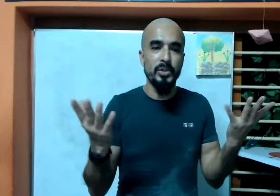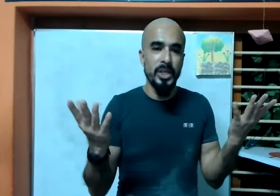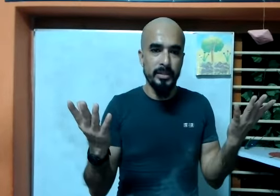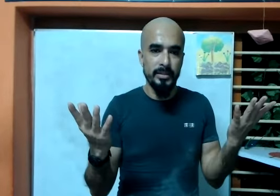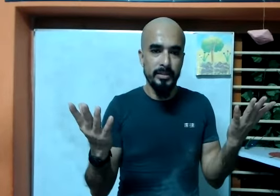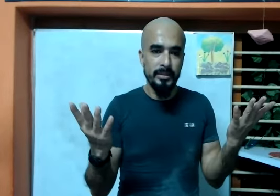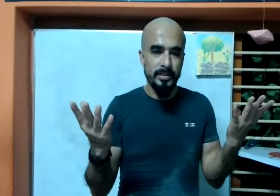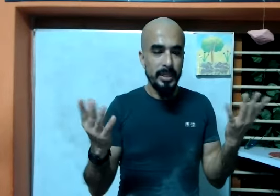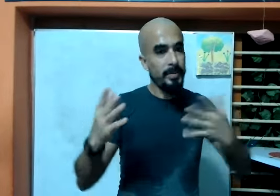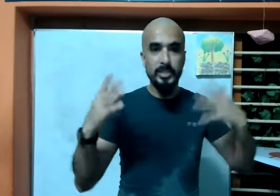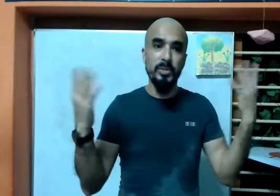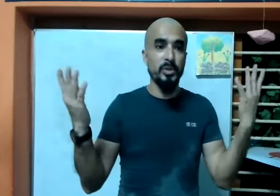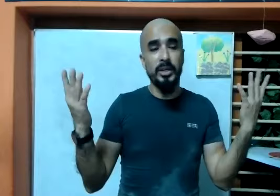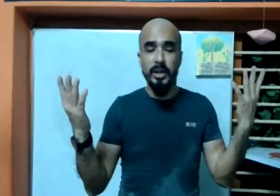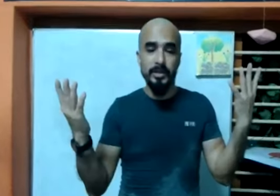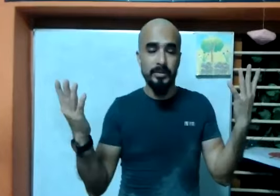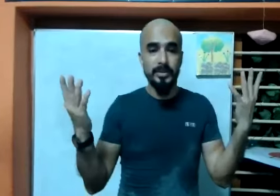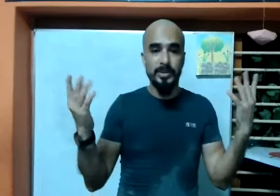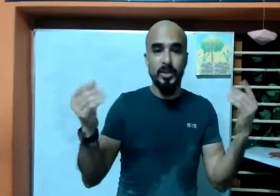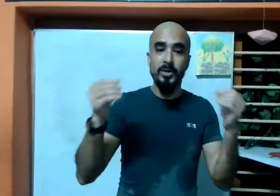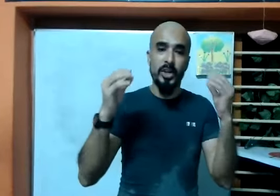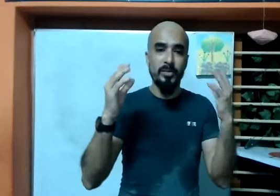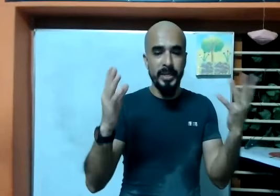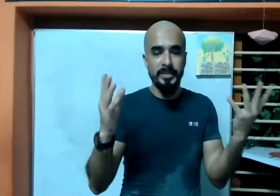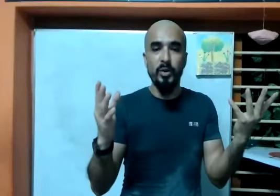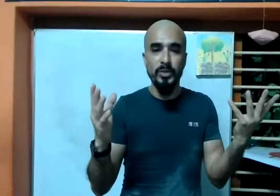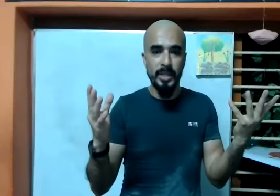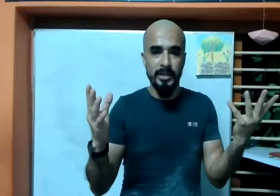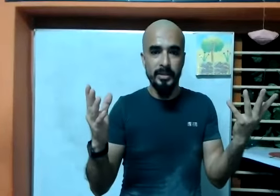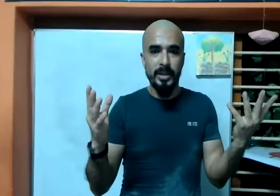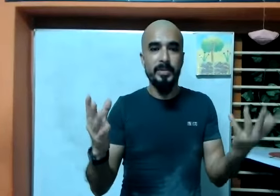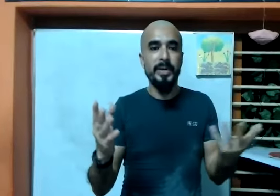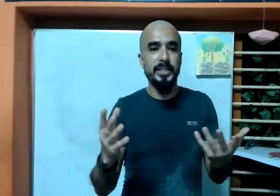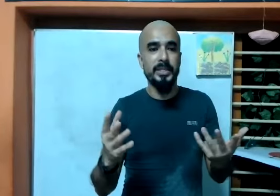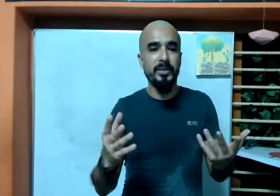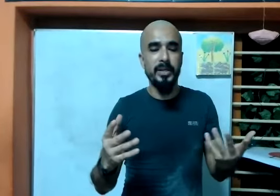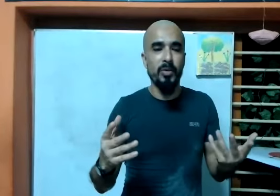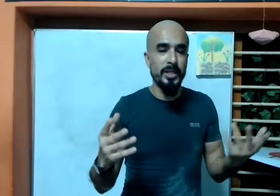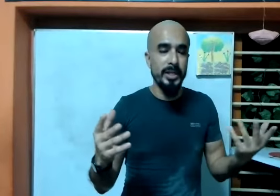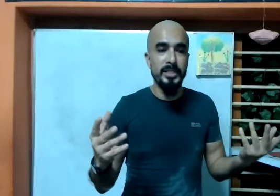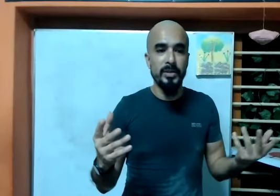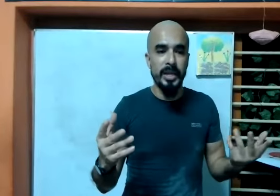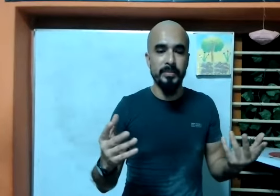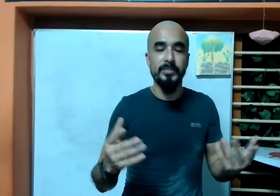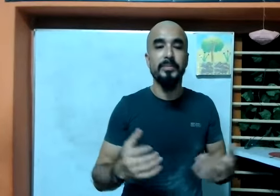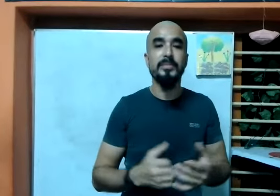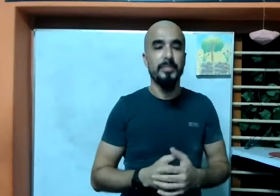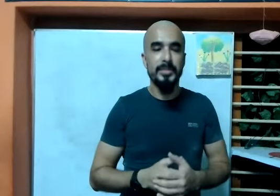বোঝেন, আপনি কিছুই বোঝেন না, তখন সম্ভব ইয়েস বা নো দিয়ে। আপনি আমাকে জিজ্ঞাসা করেন What is your name?